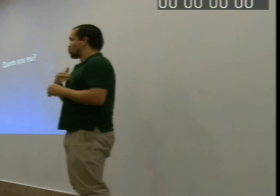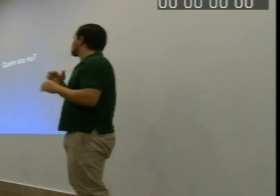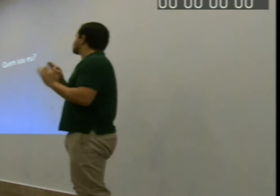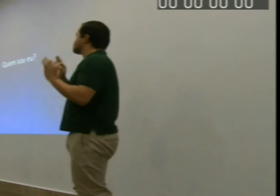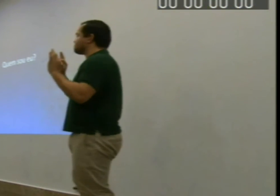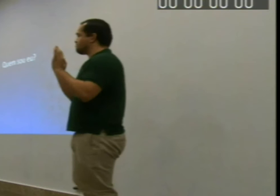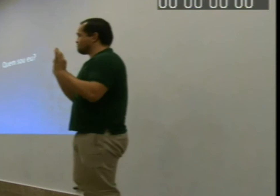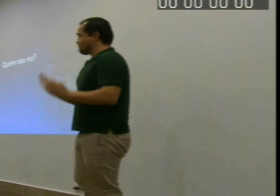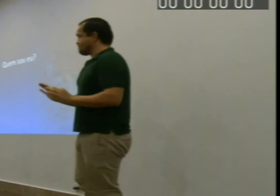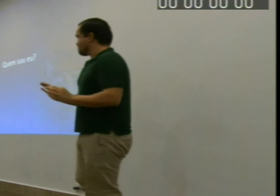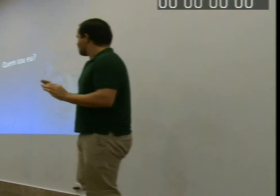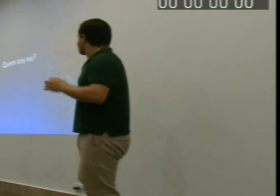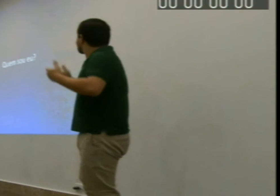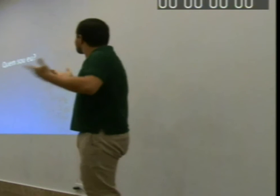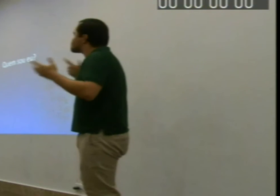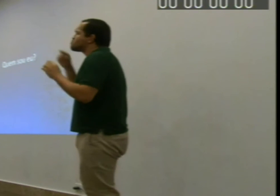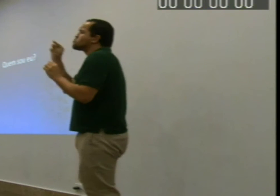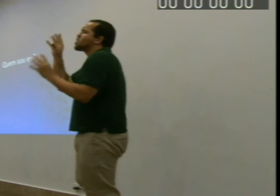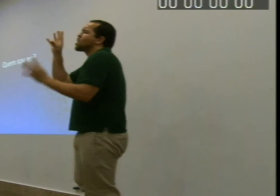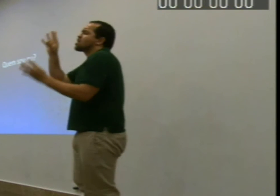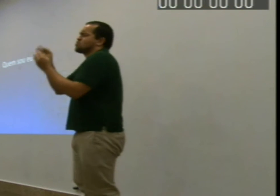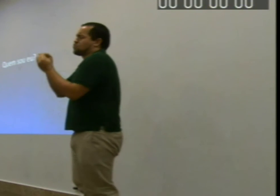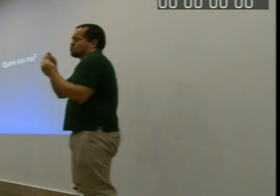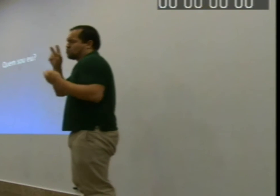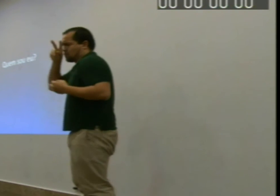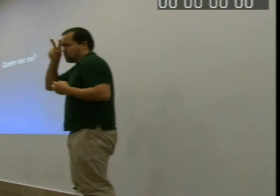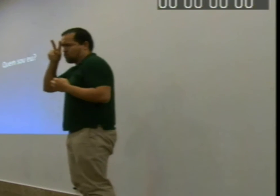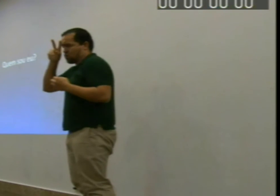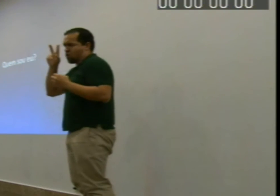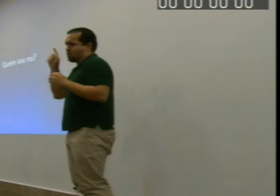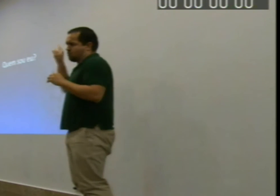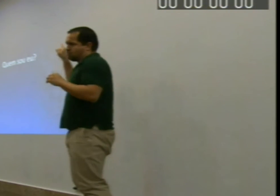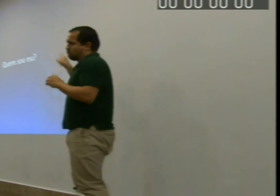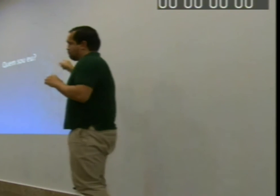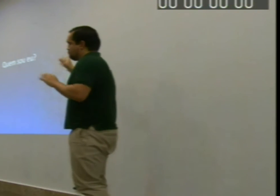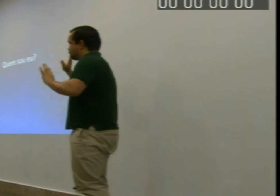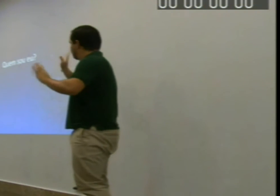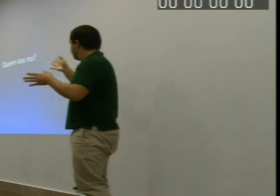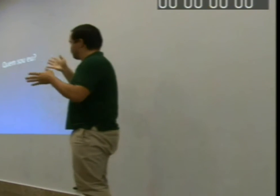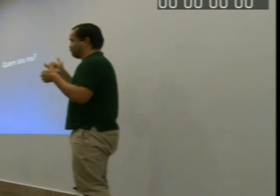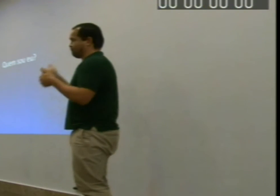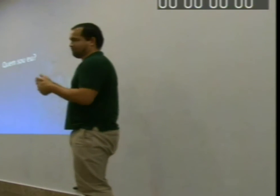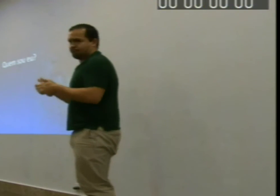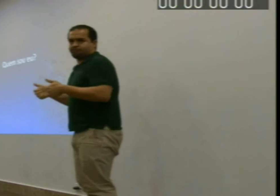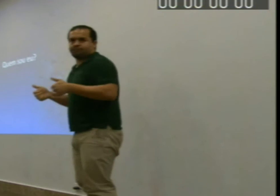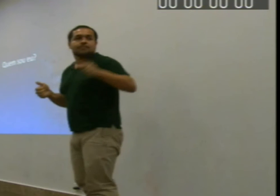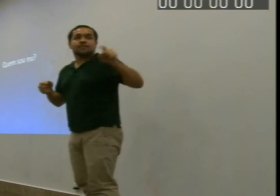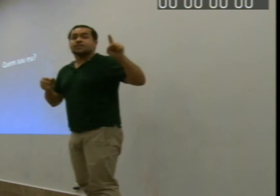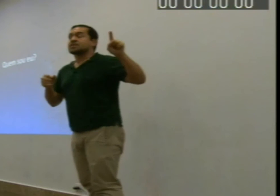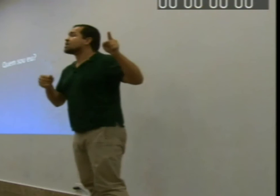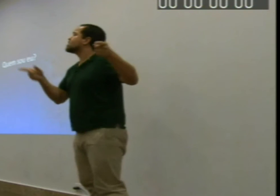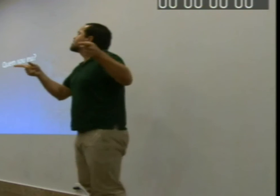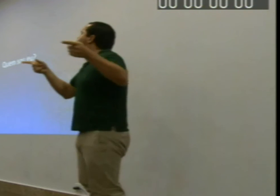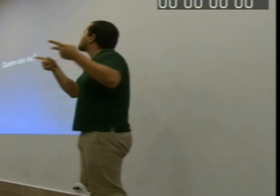agosto de 2014 agora eu vou fazer um resumo dessa